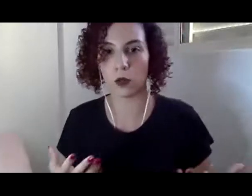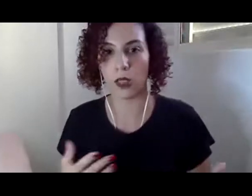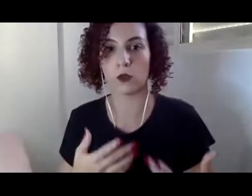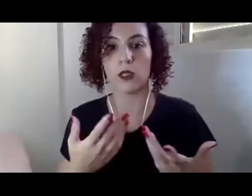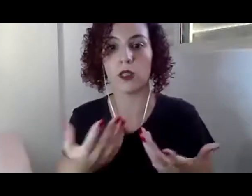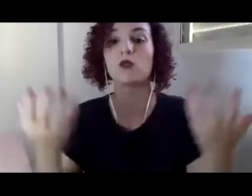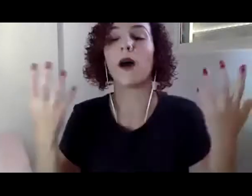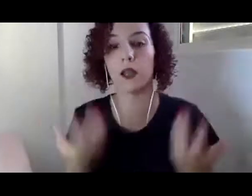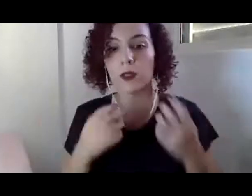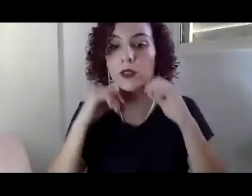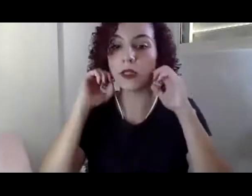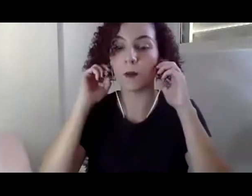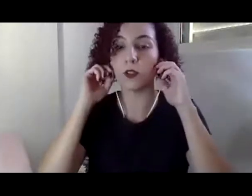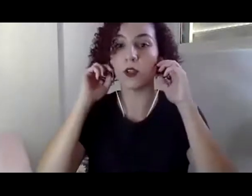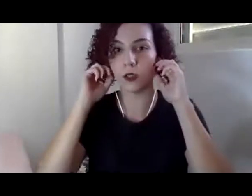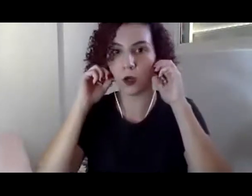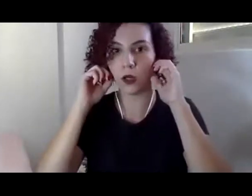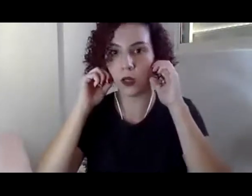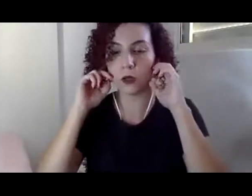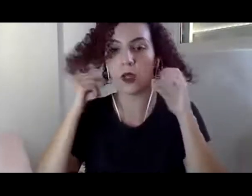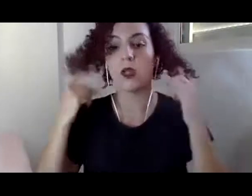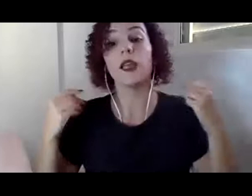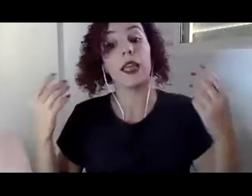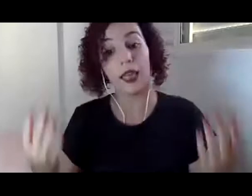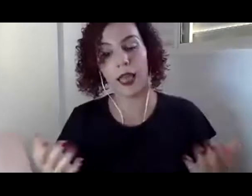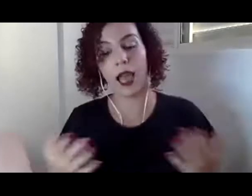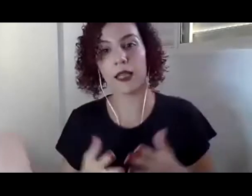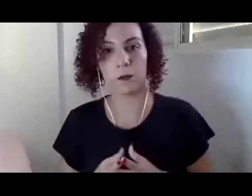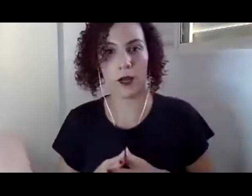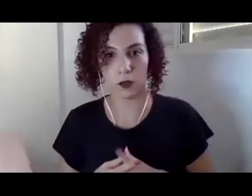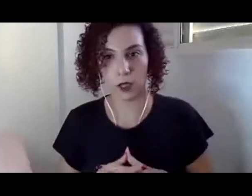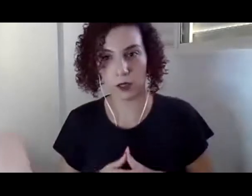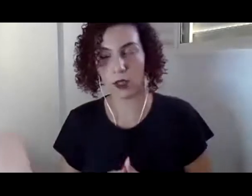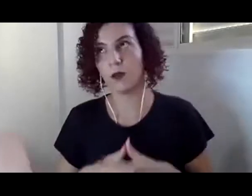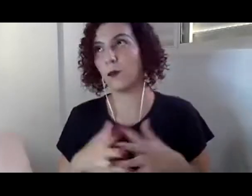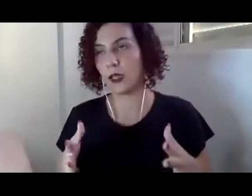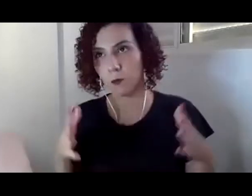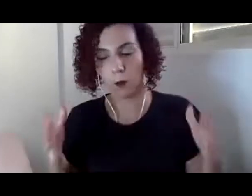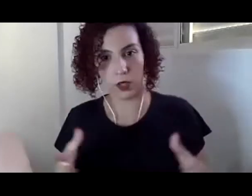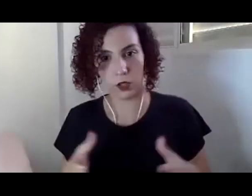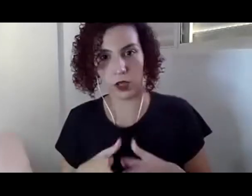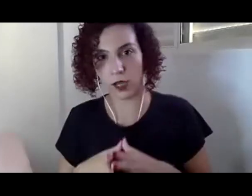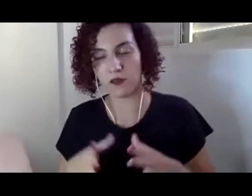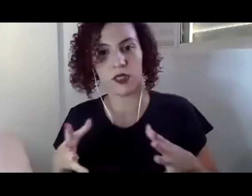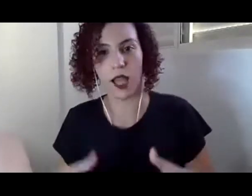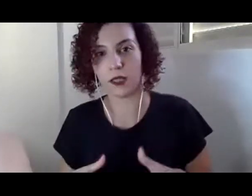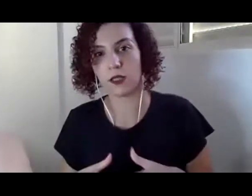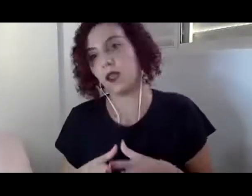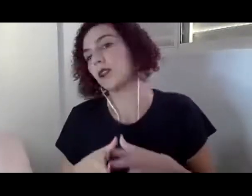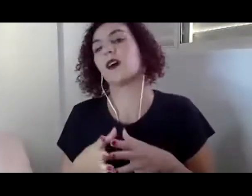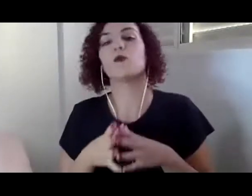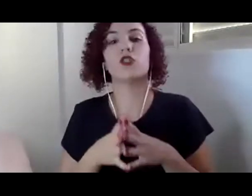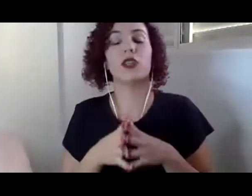E os contextos. Então, os parâmetros, eles também direcionam isso. E as expressões, principalmente as